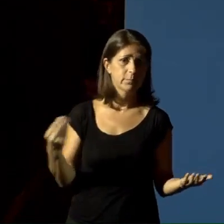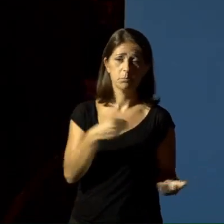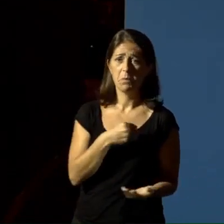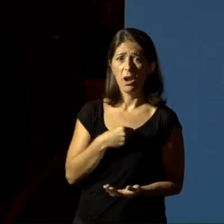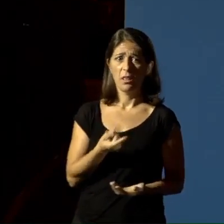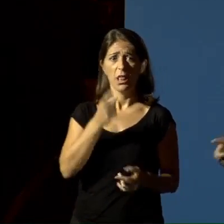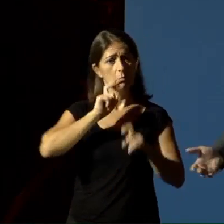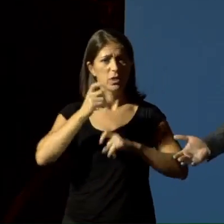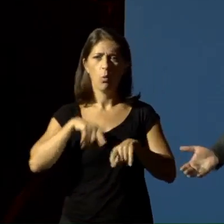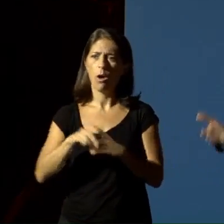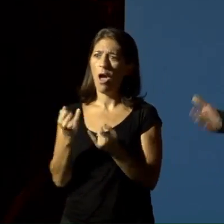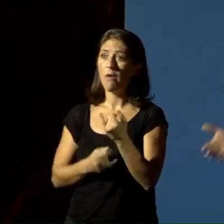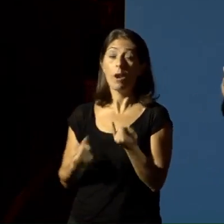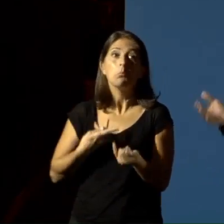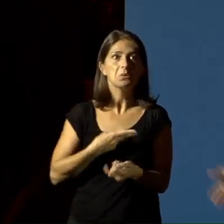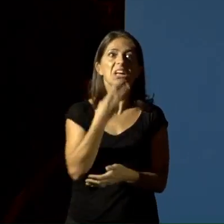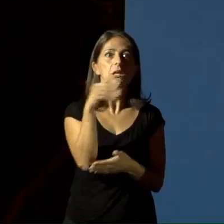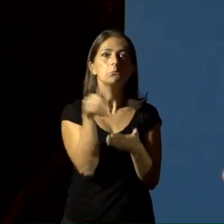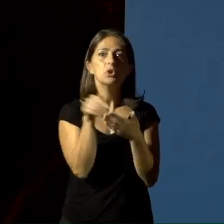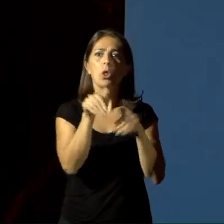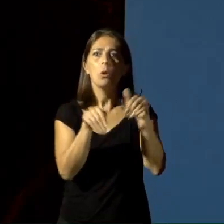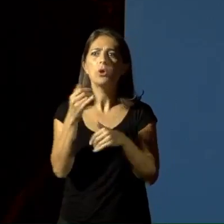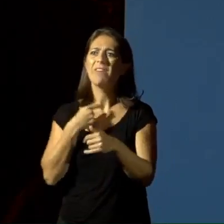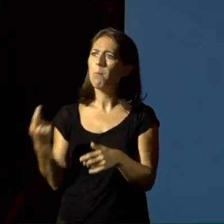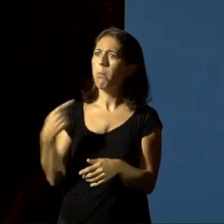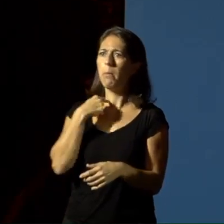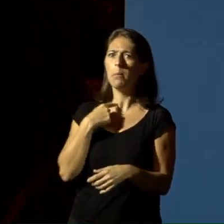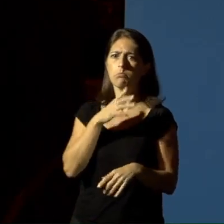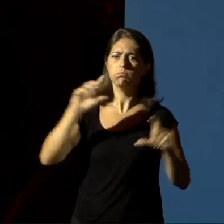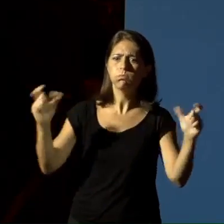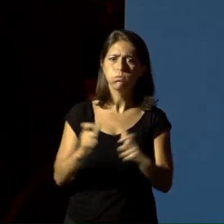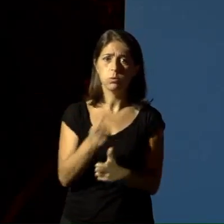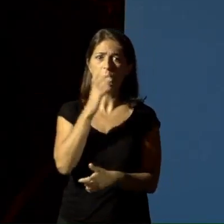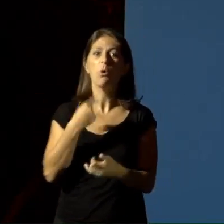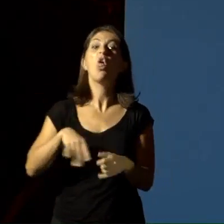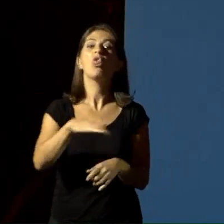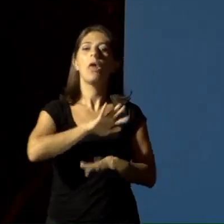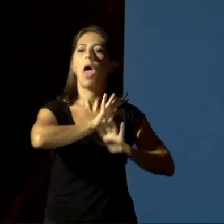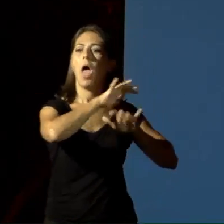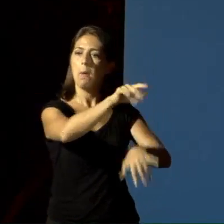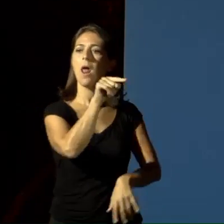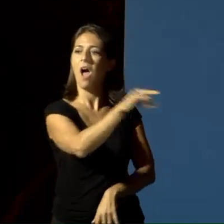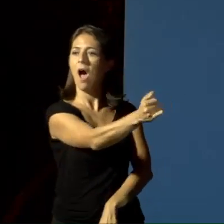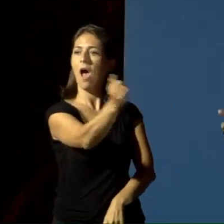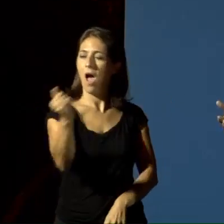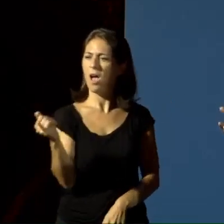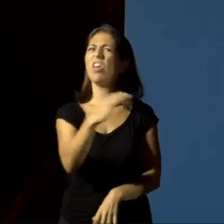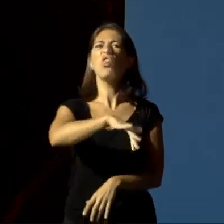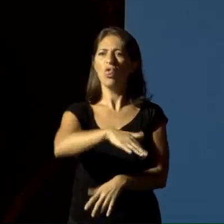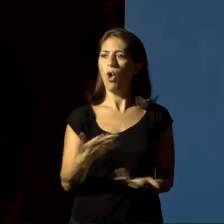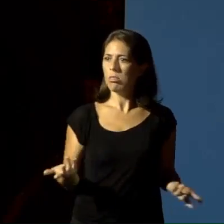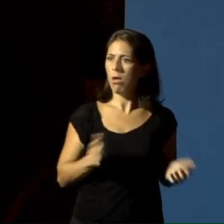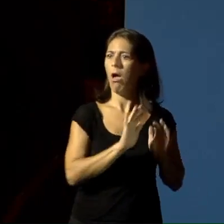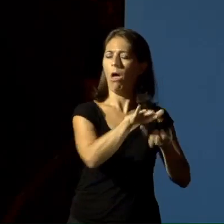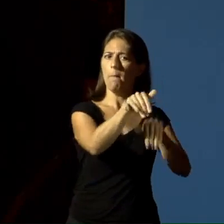perder 3 millóns de votos. ¿Dónde van los 3 millones de votos que perdimos por la corrupción? Están en Marea. ¿Dónde van a estar? En